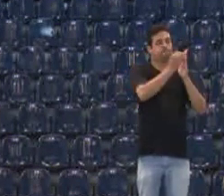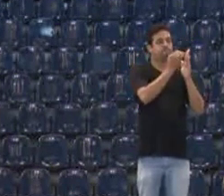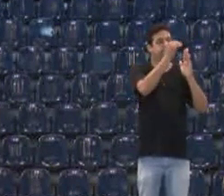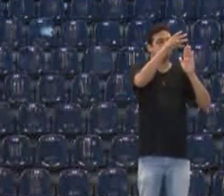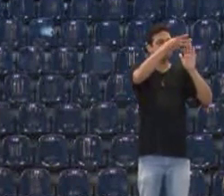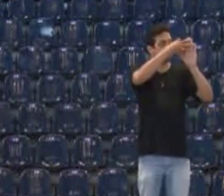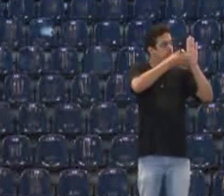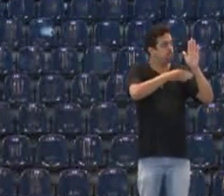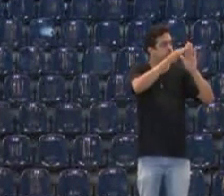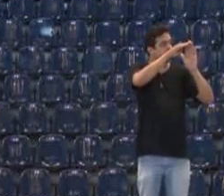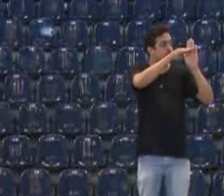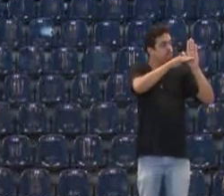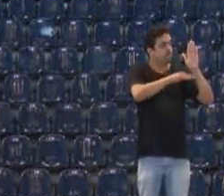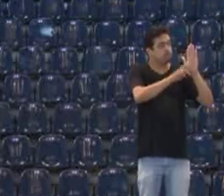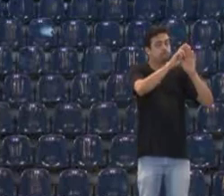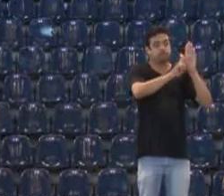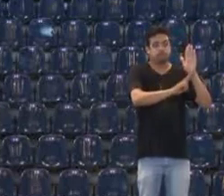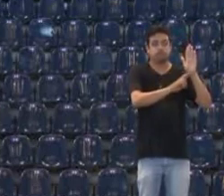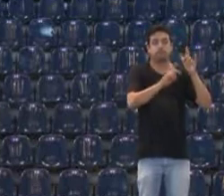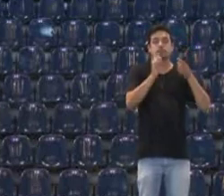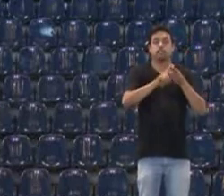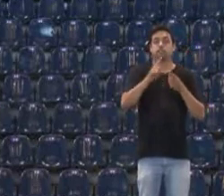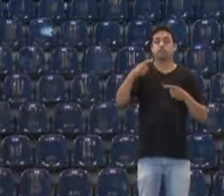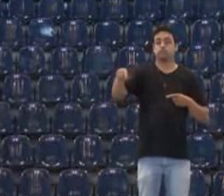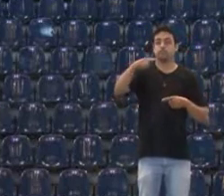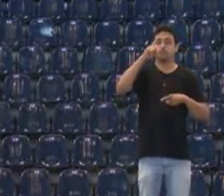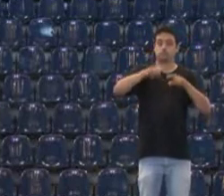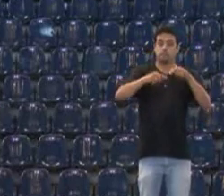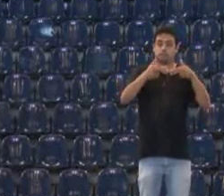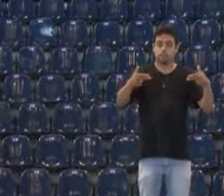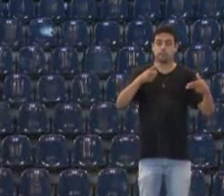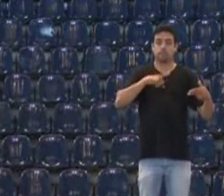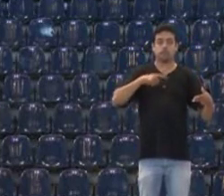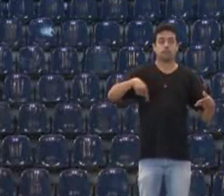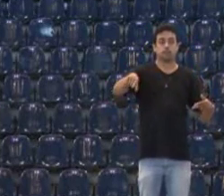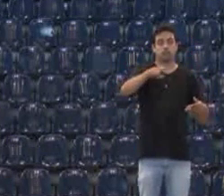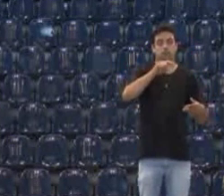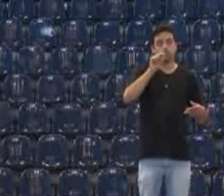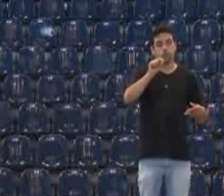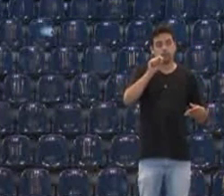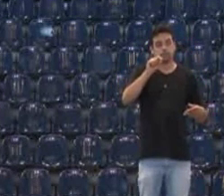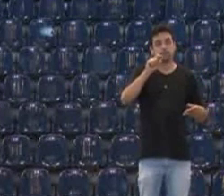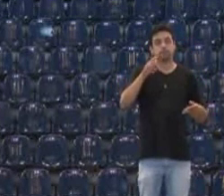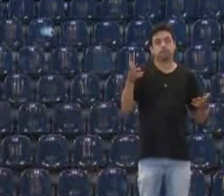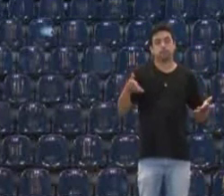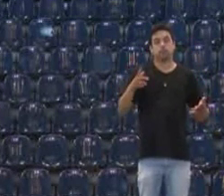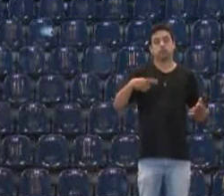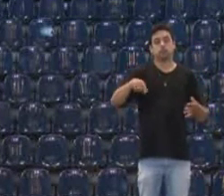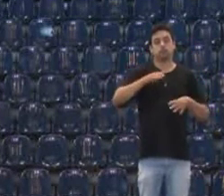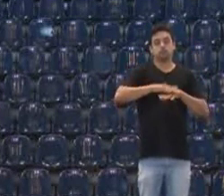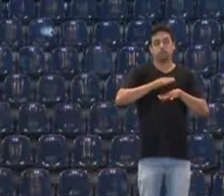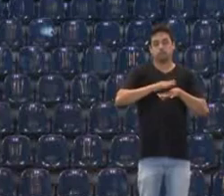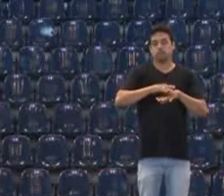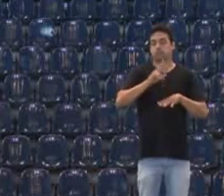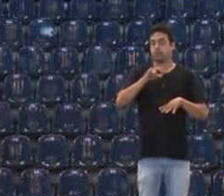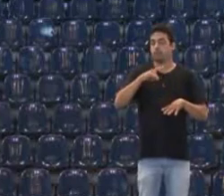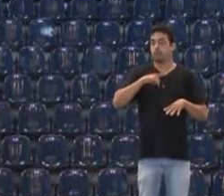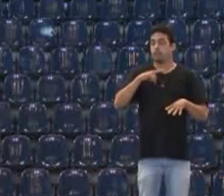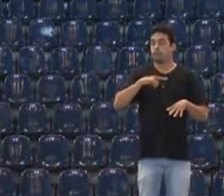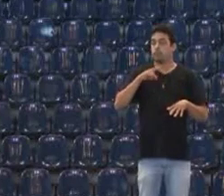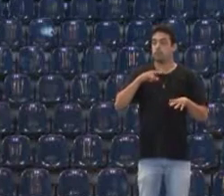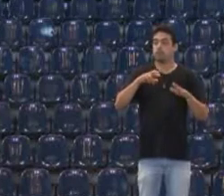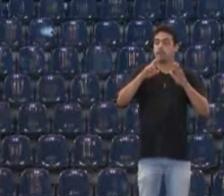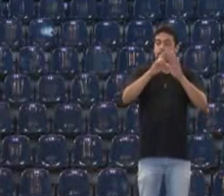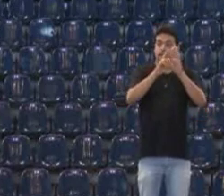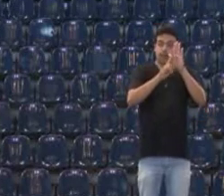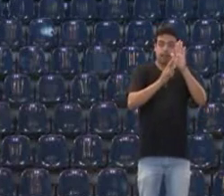excelente. Queridos, no material de vocês nós temos o seguinte, ó. A gente vai agora entrar realmente nos